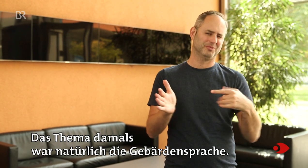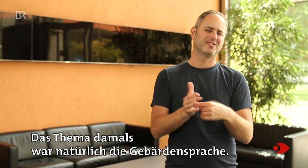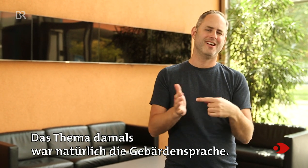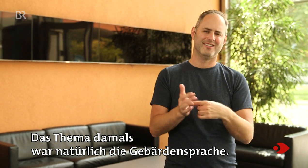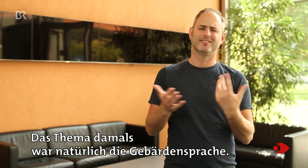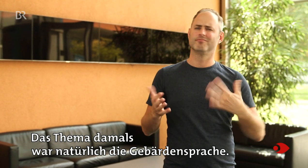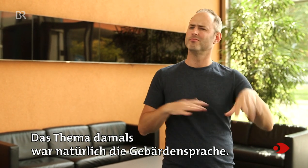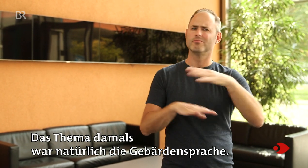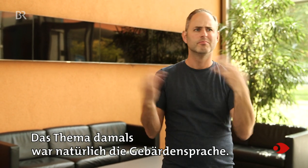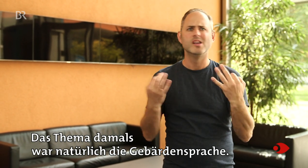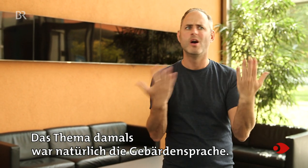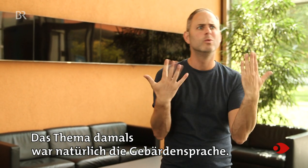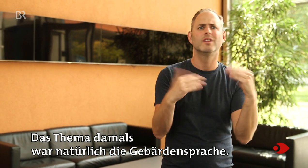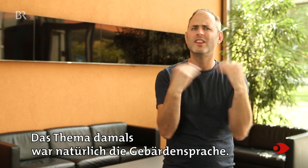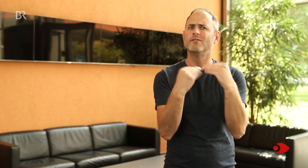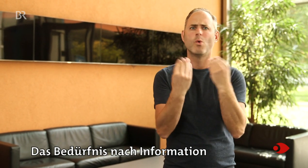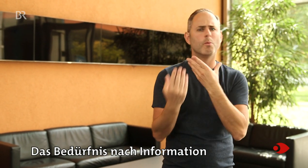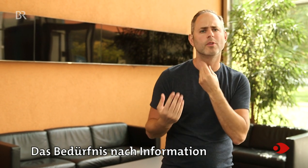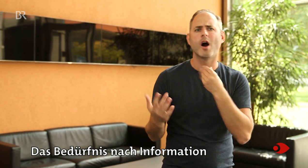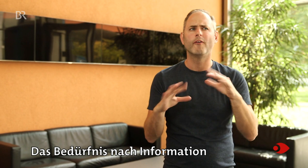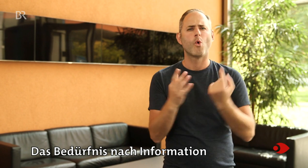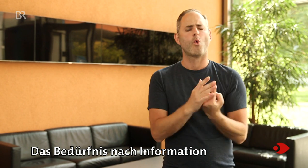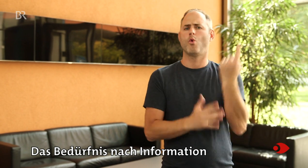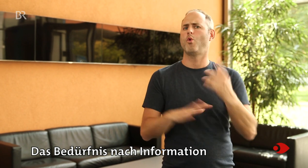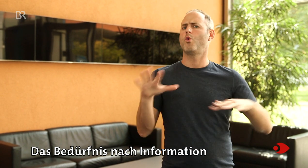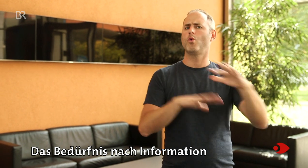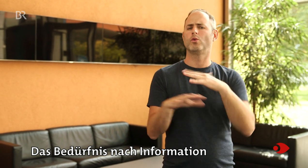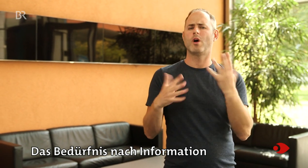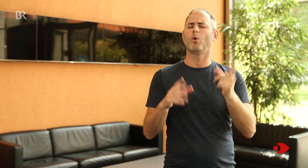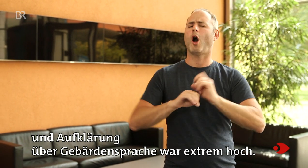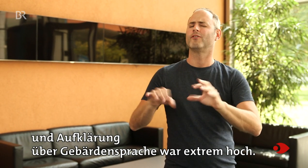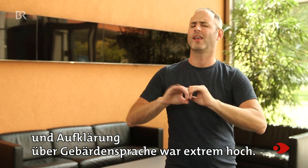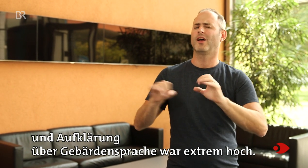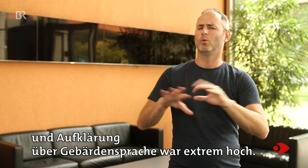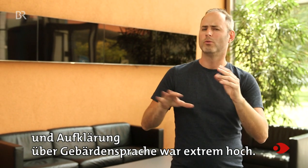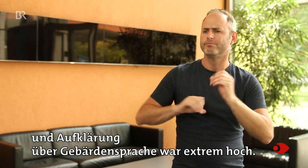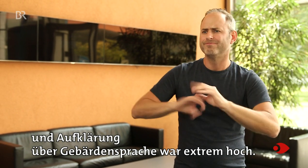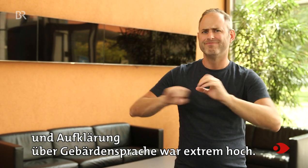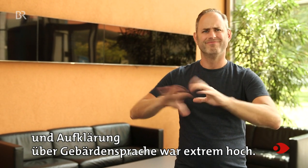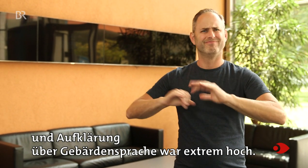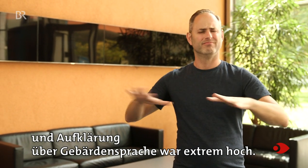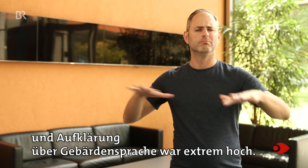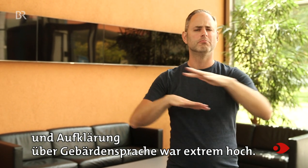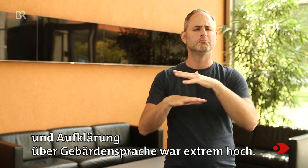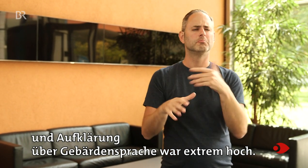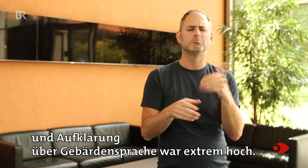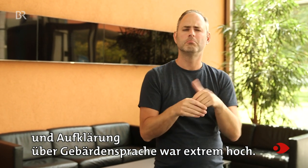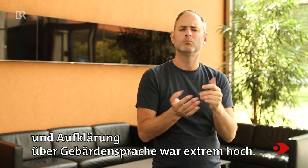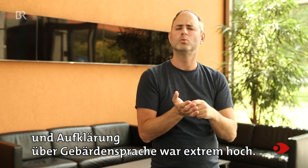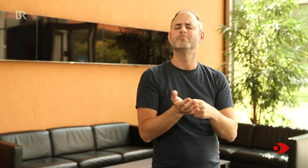damals war natürlich die Gebärdensprache. Das Bedürfnis nach Information und Aufklärung über Gebärdensprache war extrem hoch.